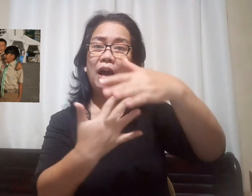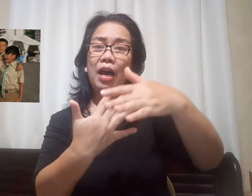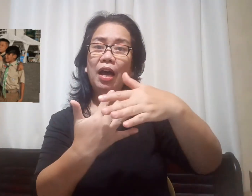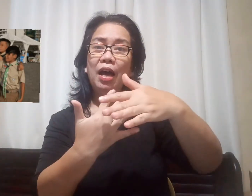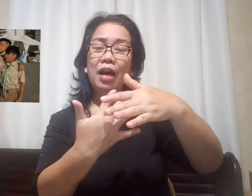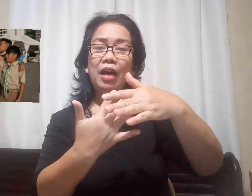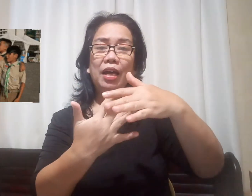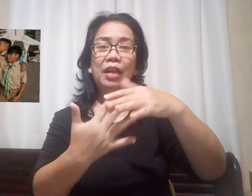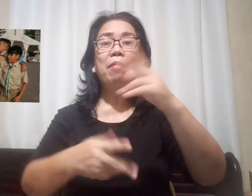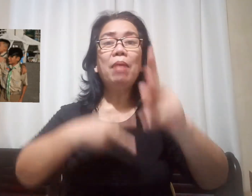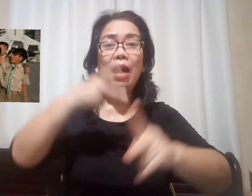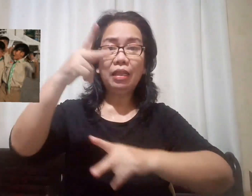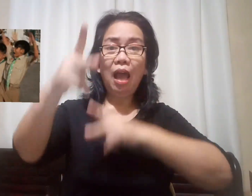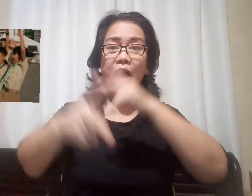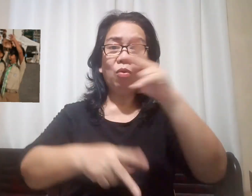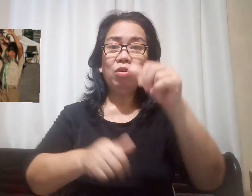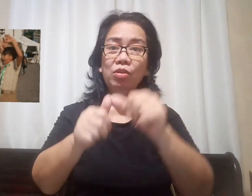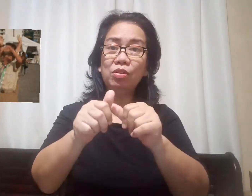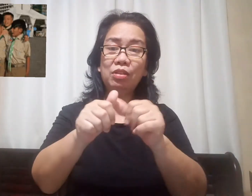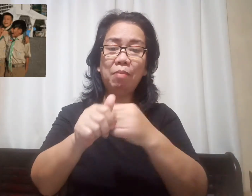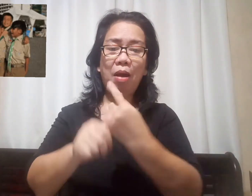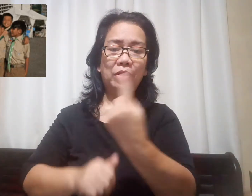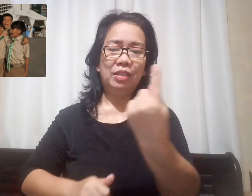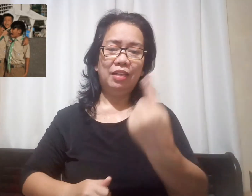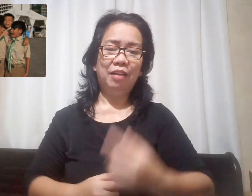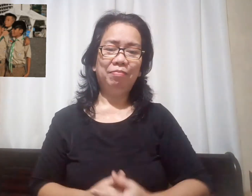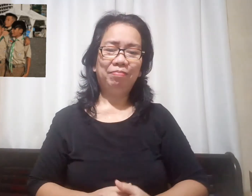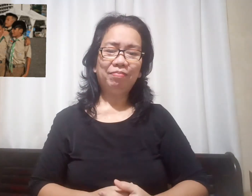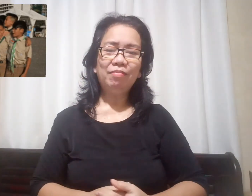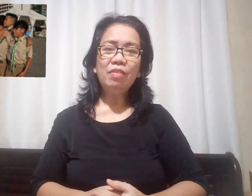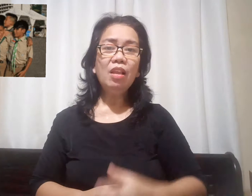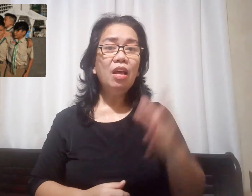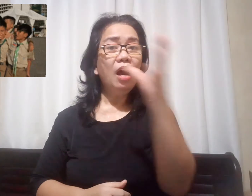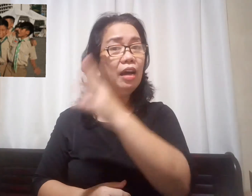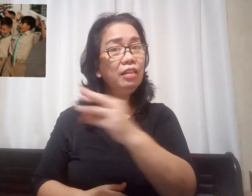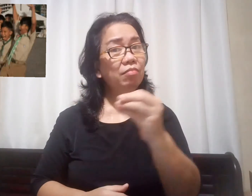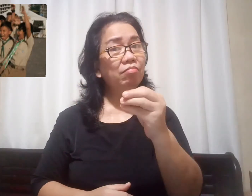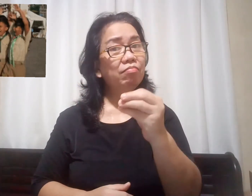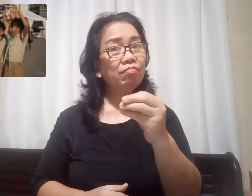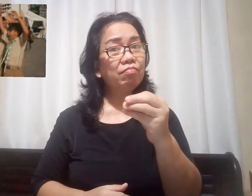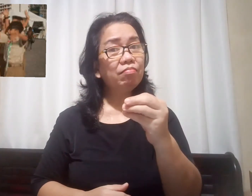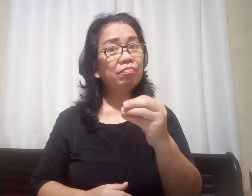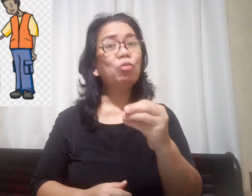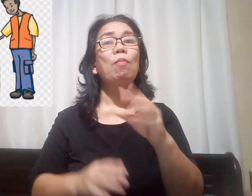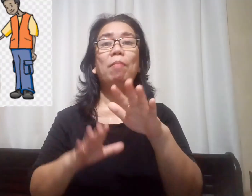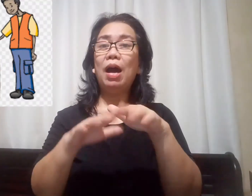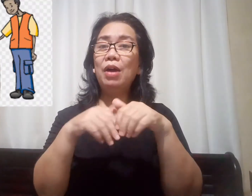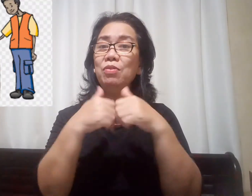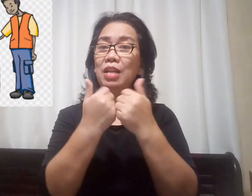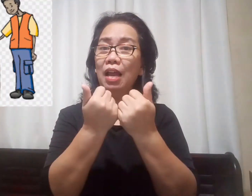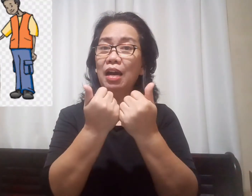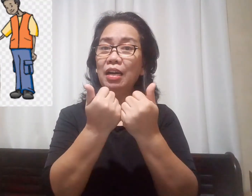ng mga tao sa bawat isa. At kung paano nilang